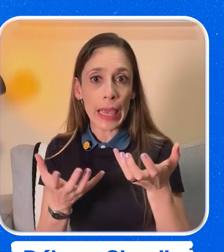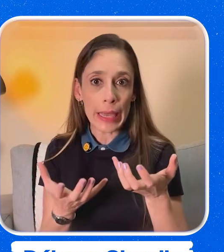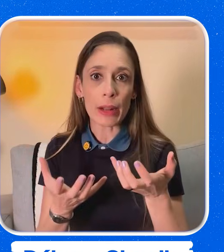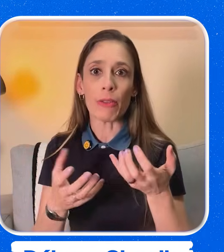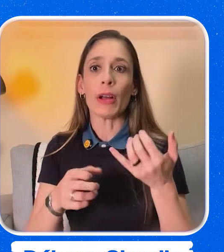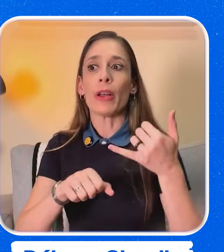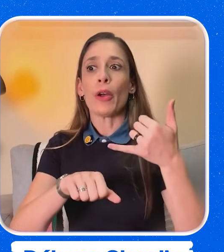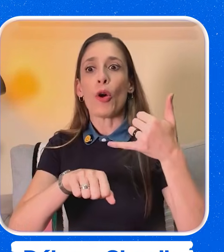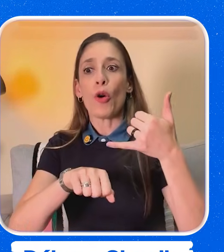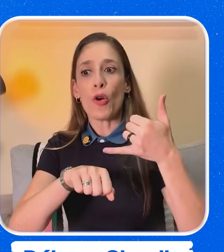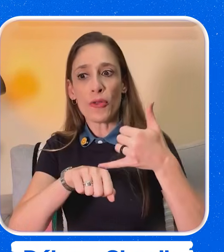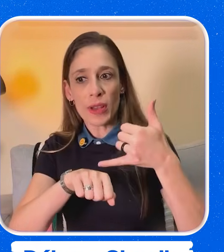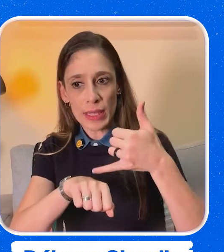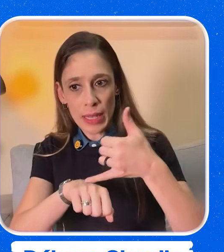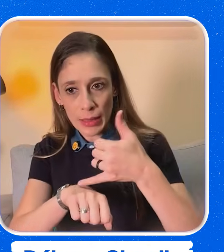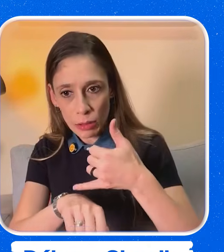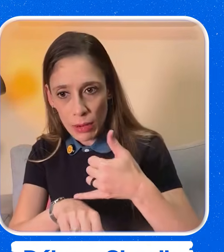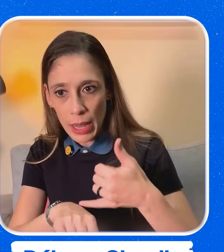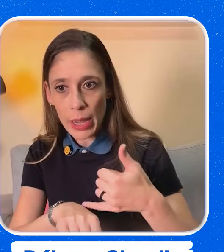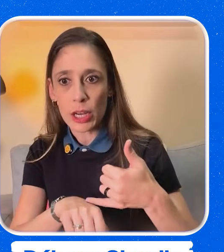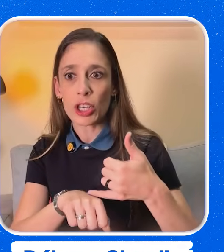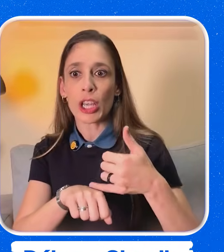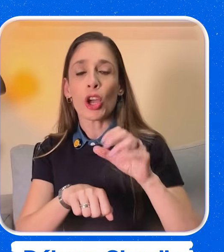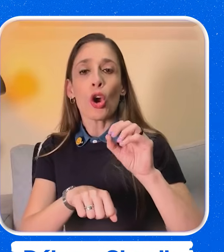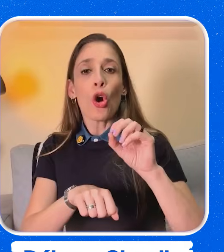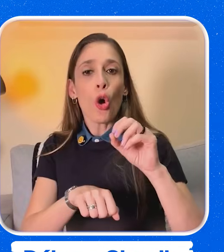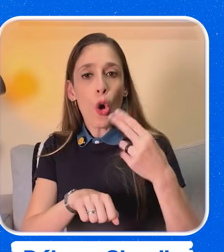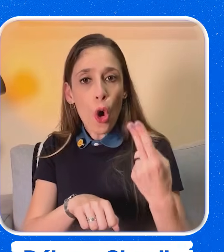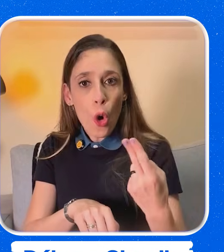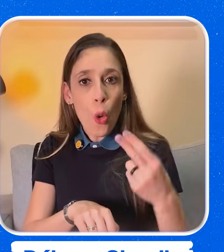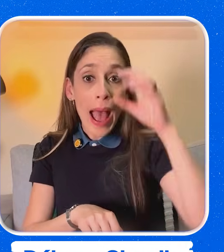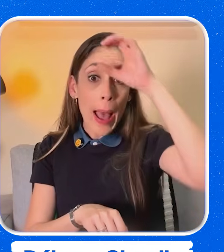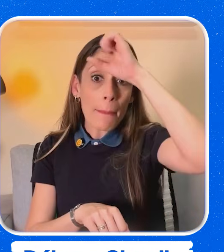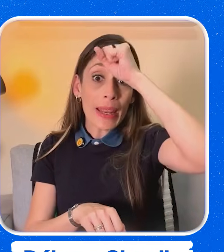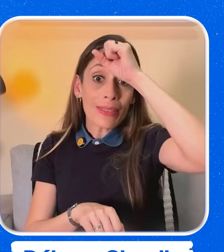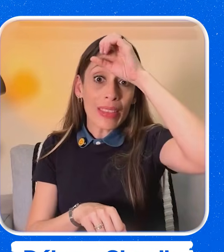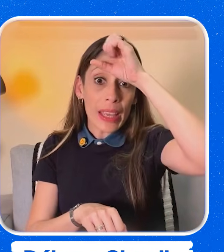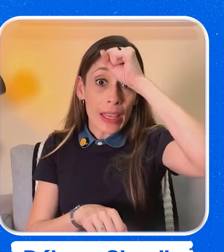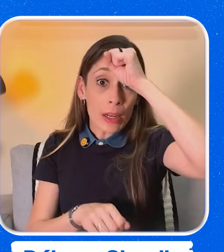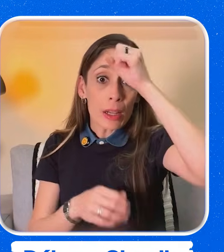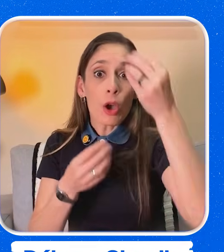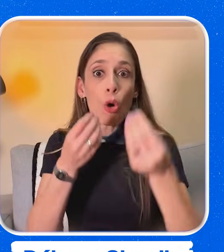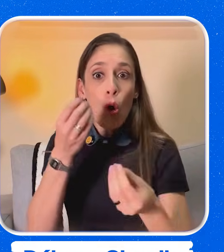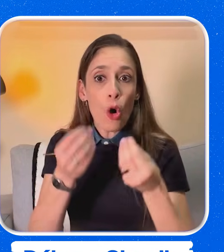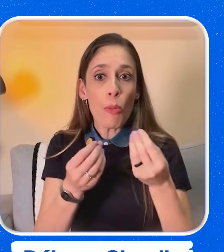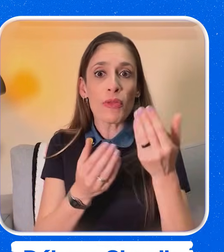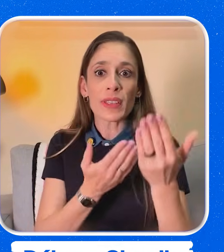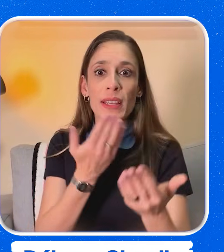que queiram ou fazer a tatuagem ou